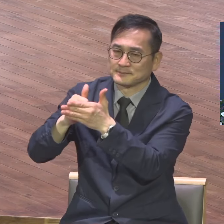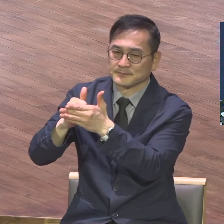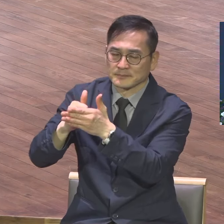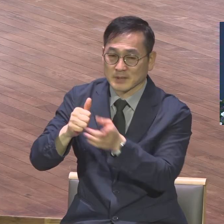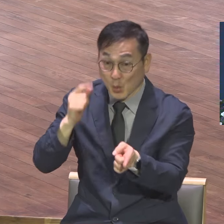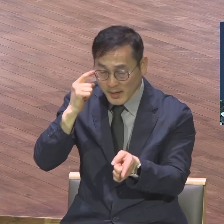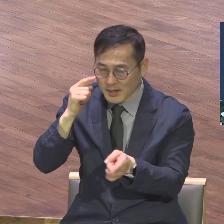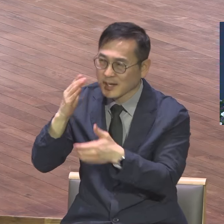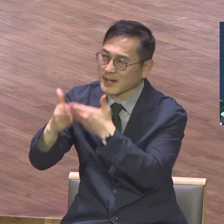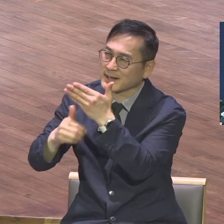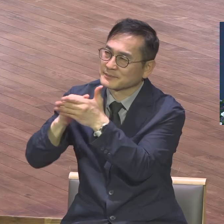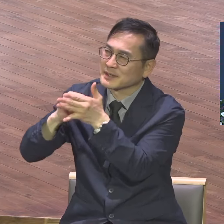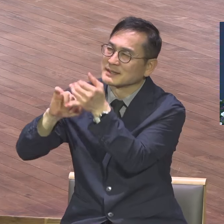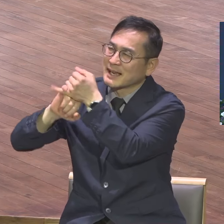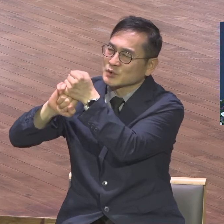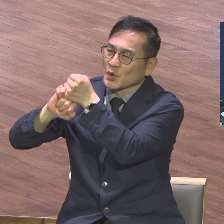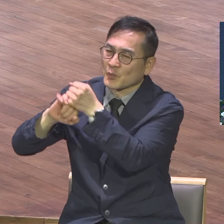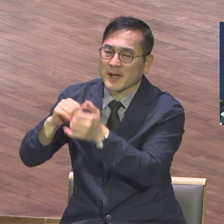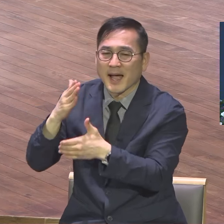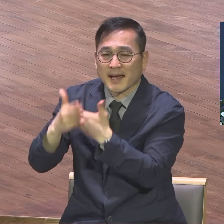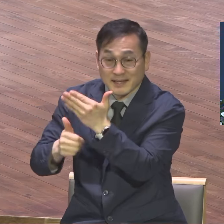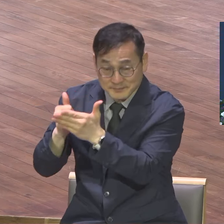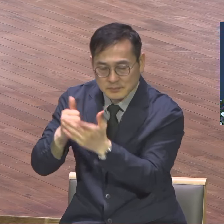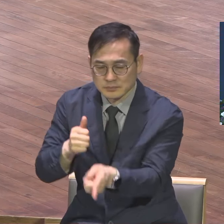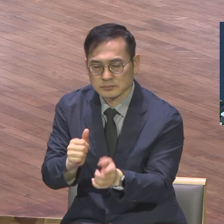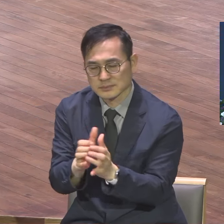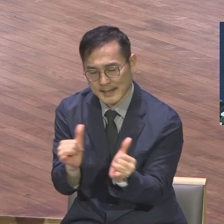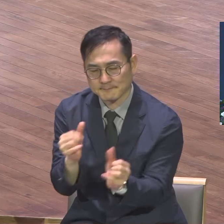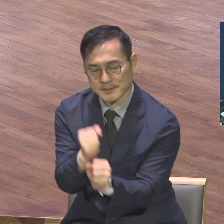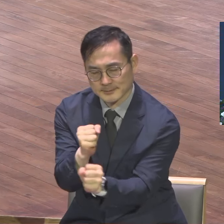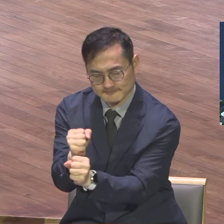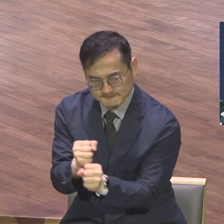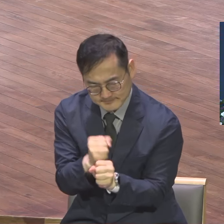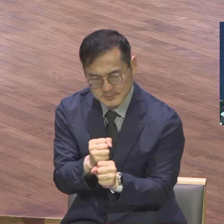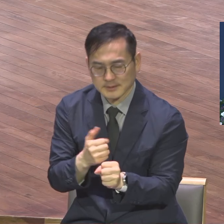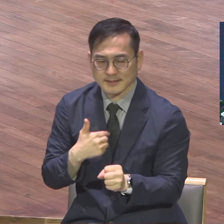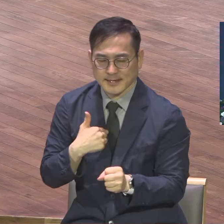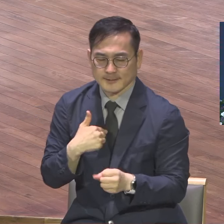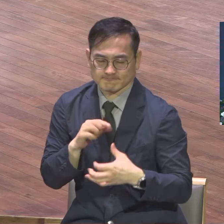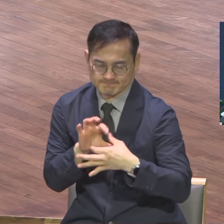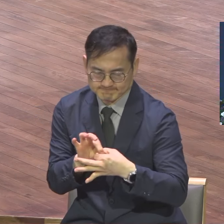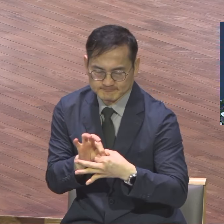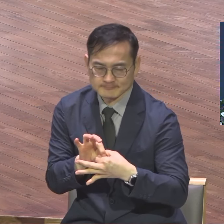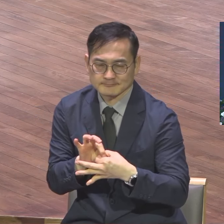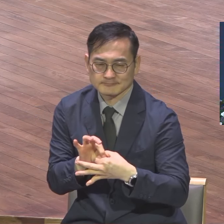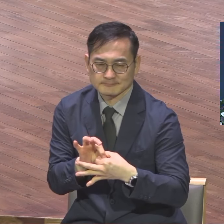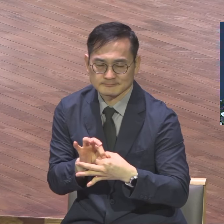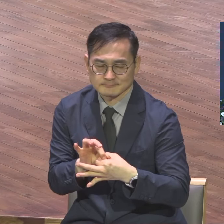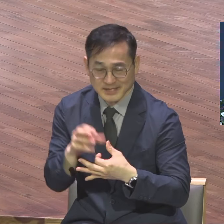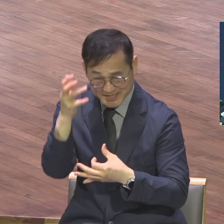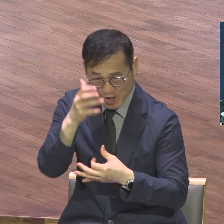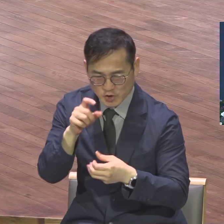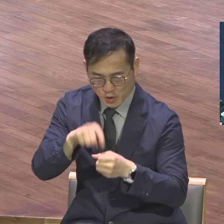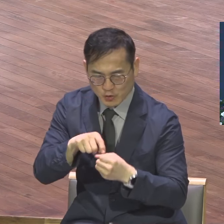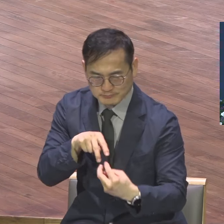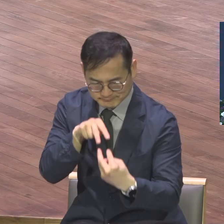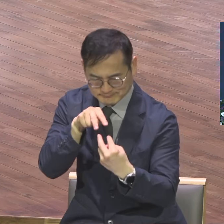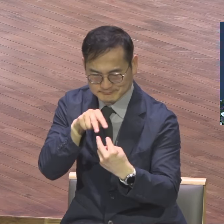유일하게 하나님의 형상도를 지원받은 인간에게 하나님이 놀라운 능력을 주었거든요. 하나님을 닮았기